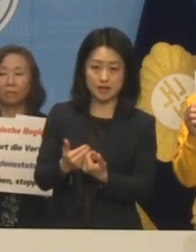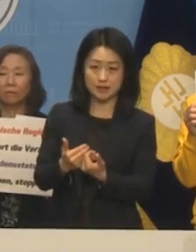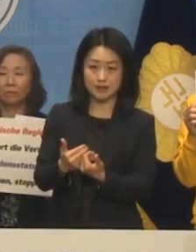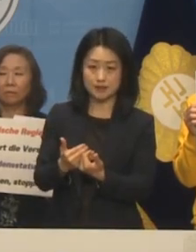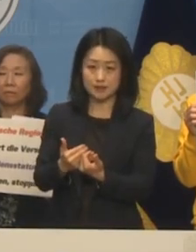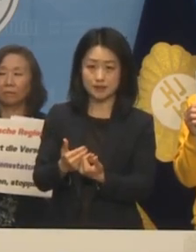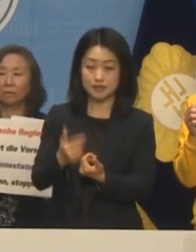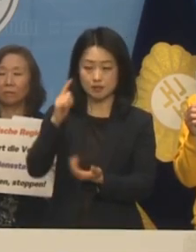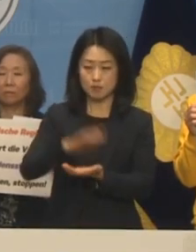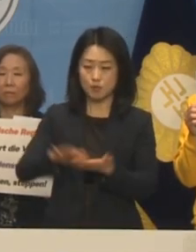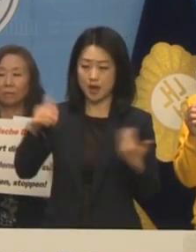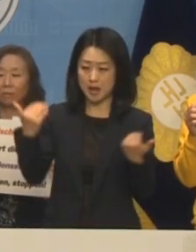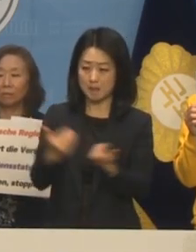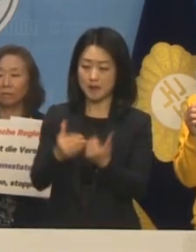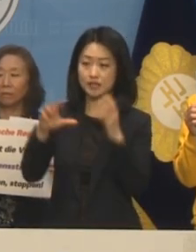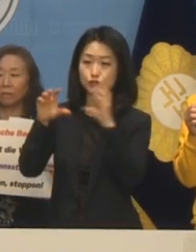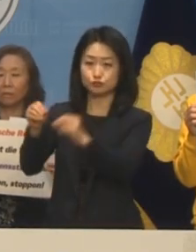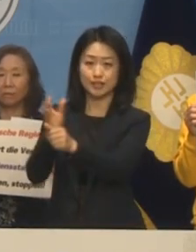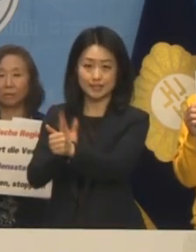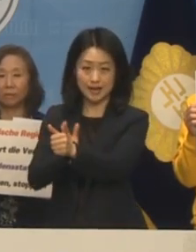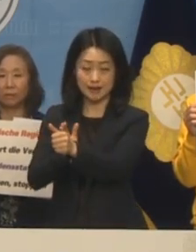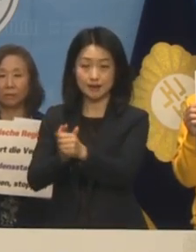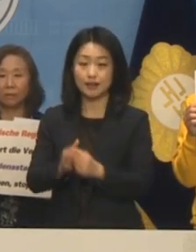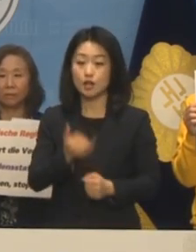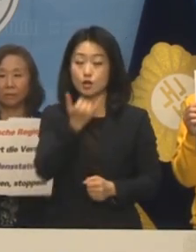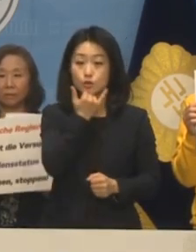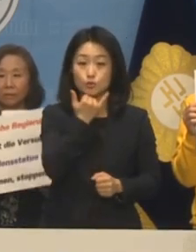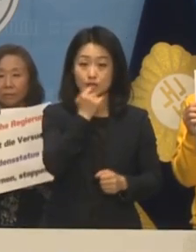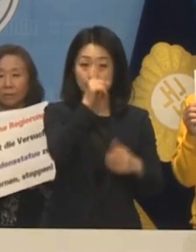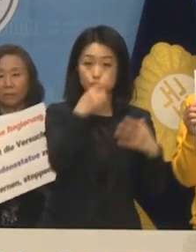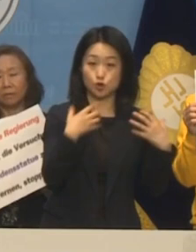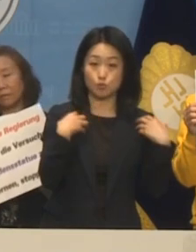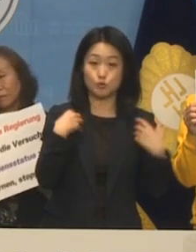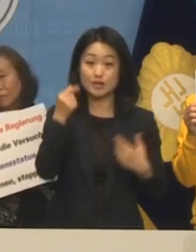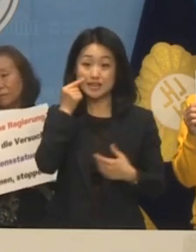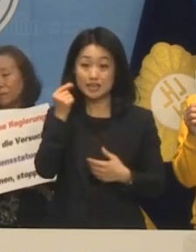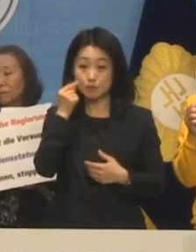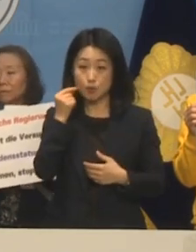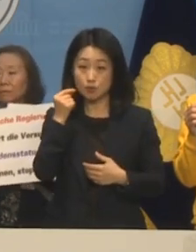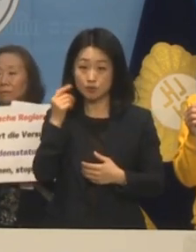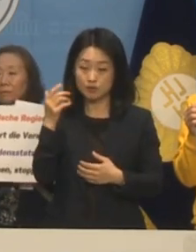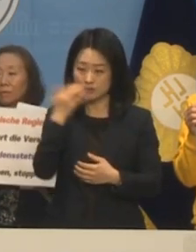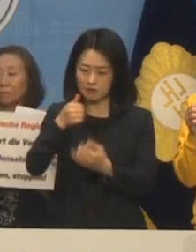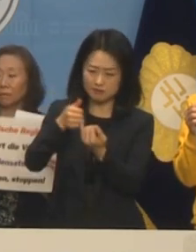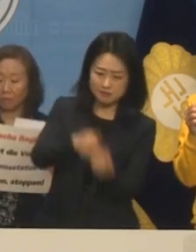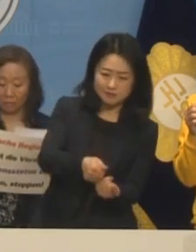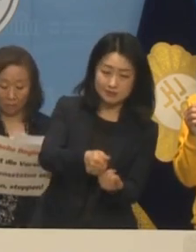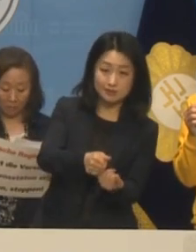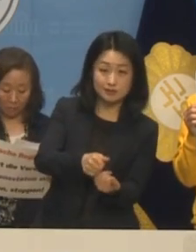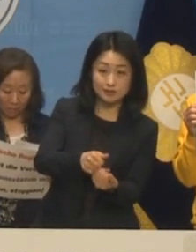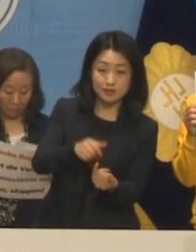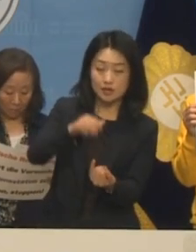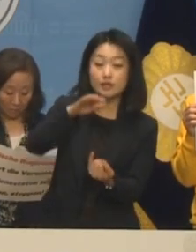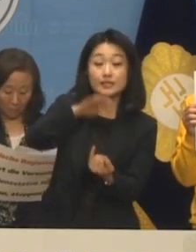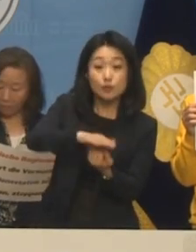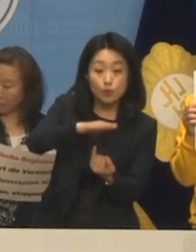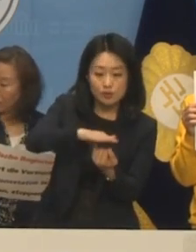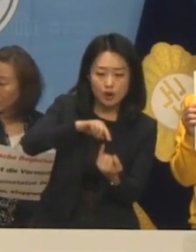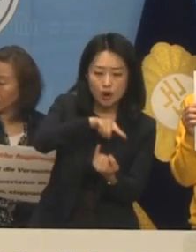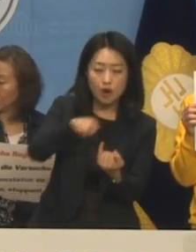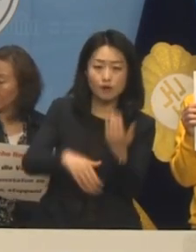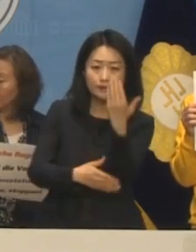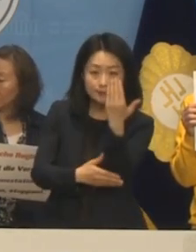즉각 중단하라. 독일 정부는 일본군 성노예 범죄 가해자인 일본 정부의 소녀상 철거